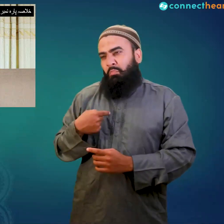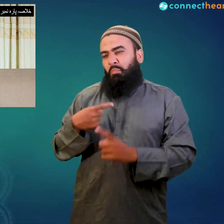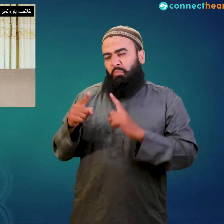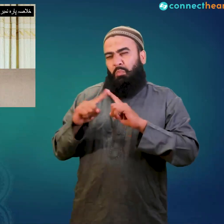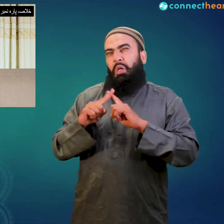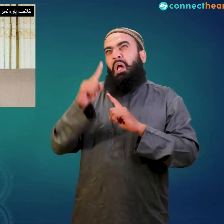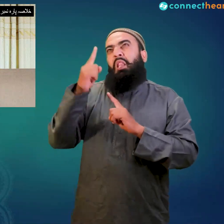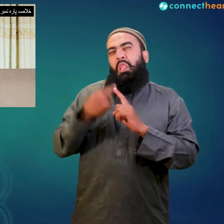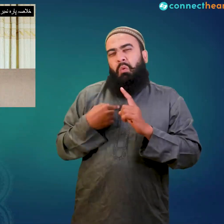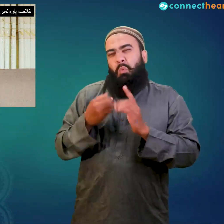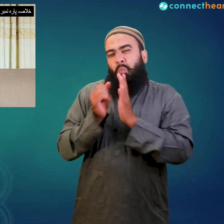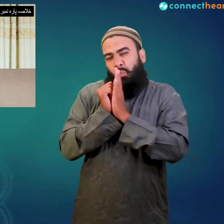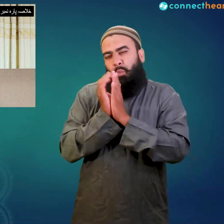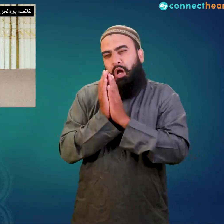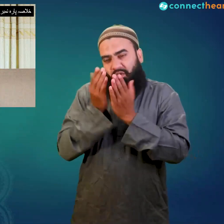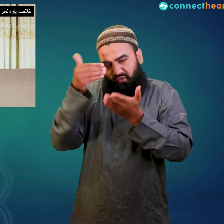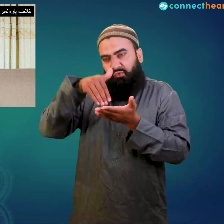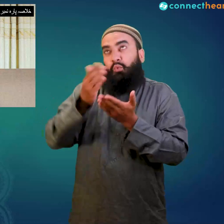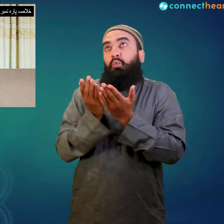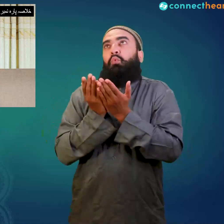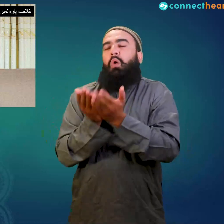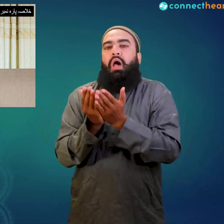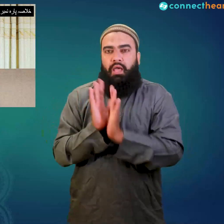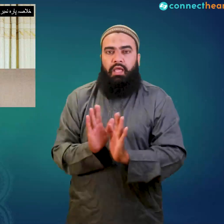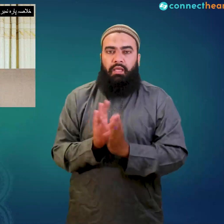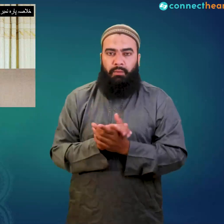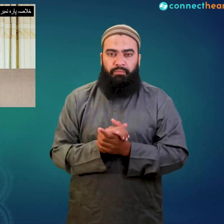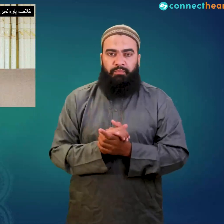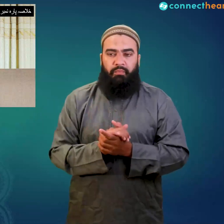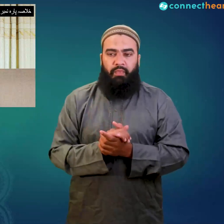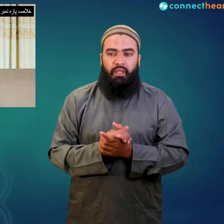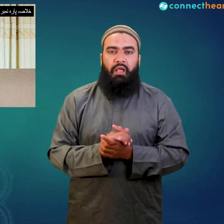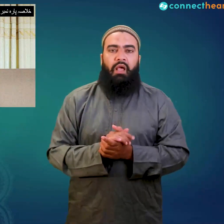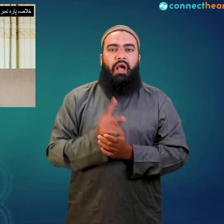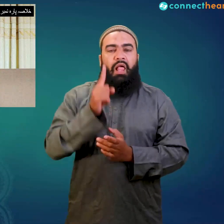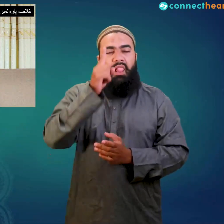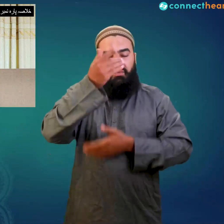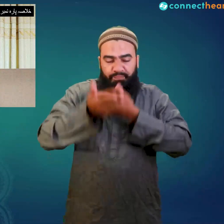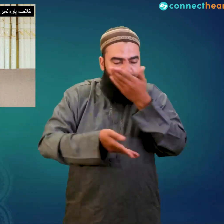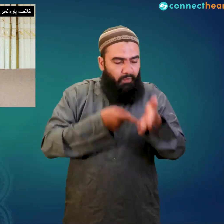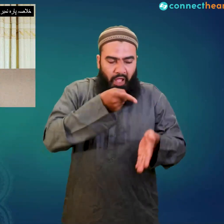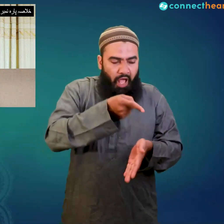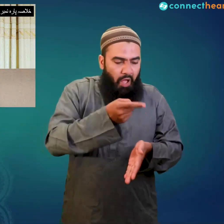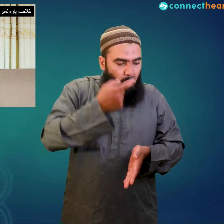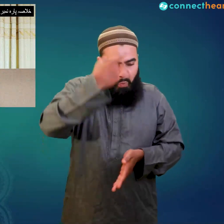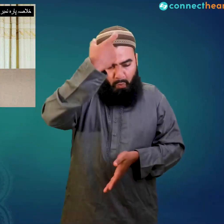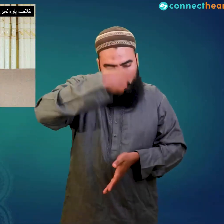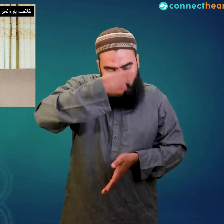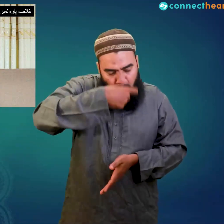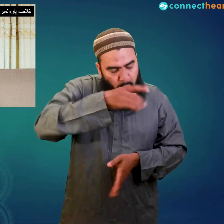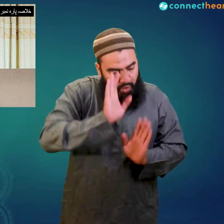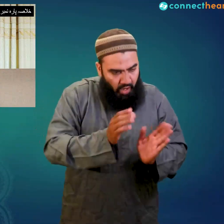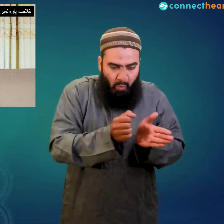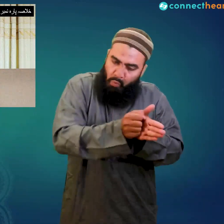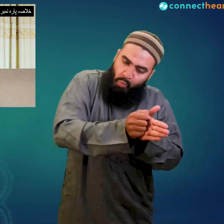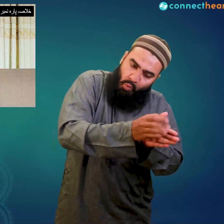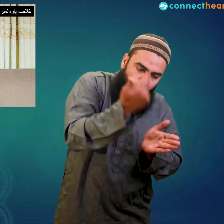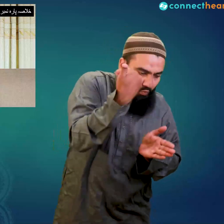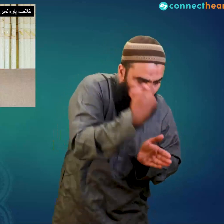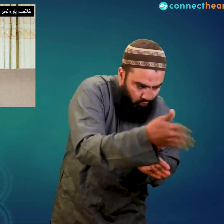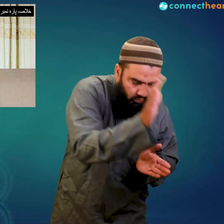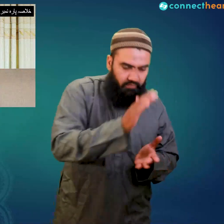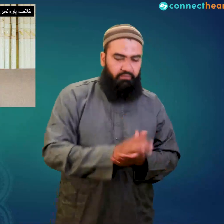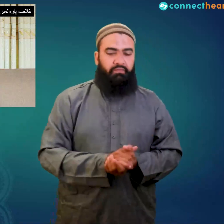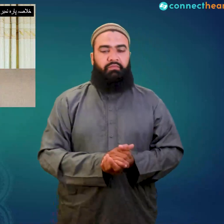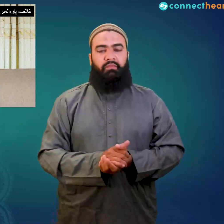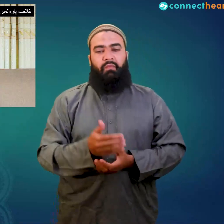اللہ رب العزت سے مغفرت طلب کی۔ اس آیت کے اندر اللہ رب العزت نے معاف فرما دیا۔ آیت 17